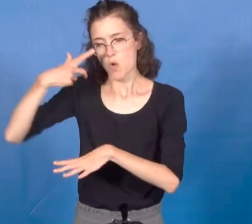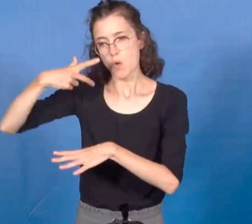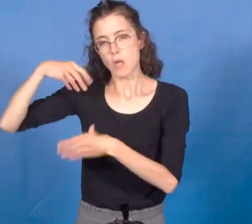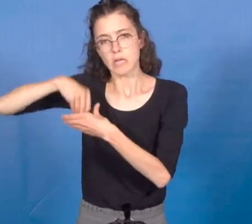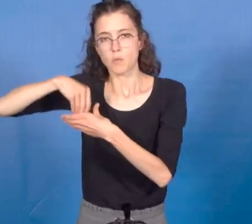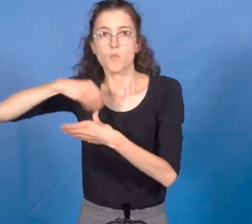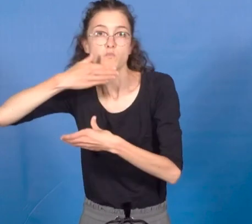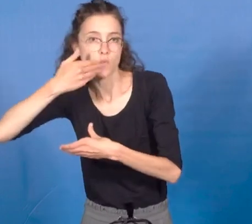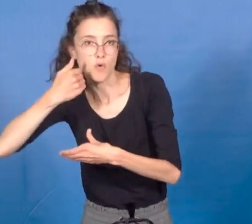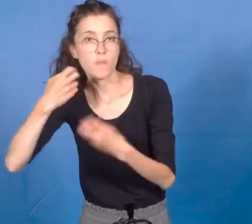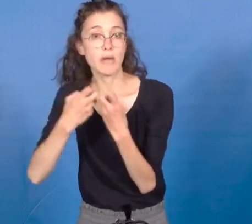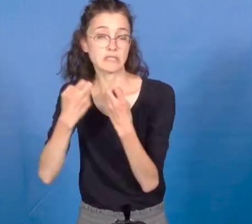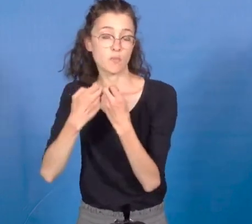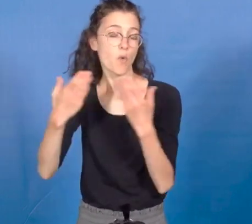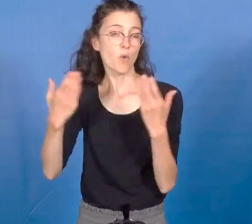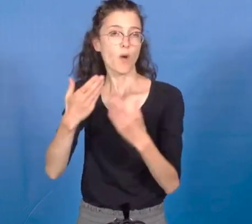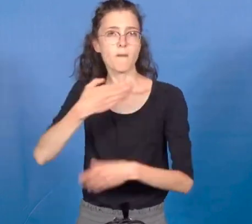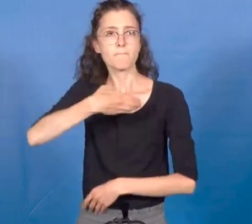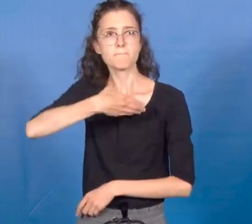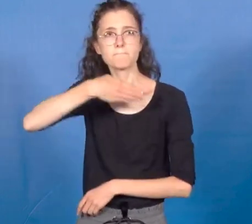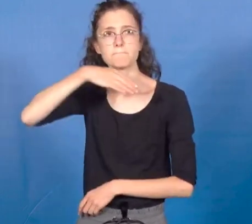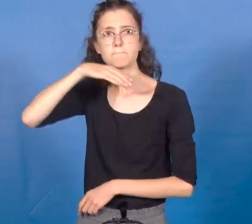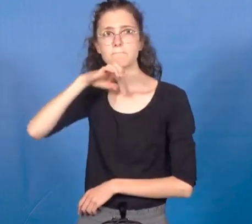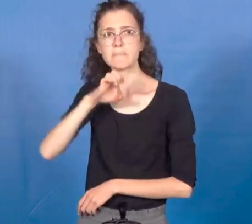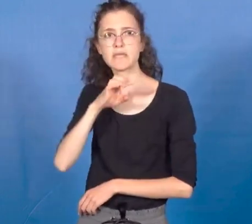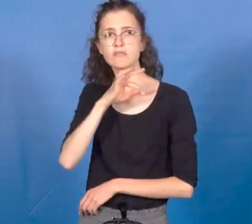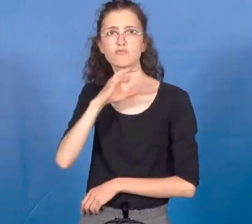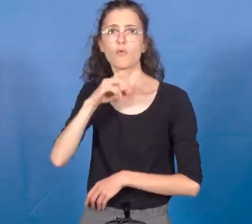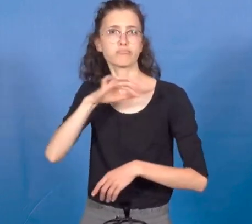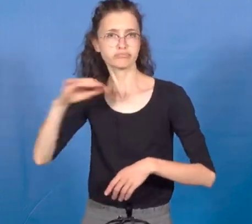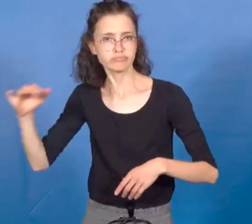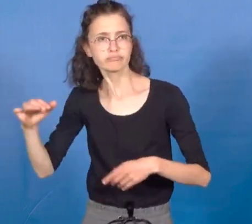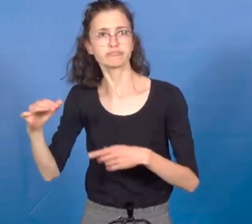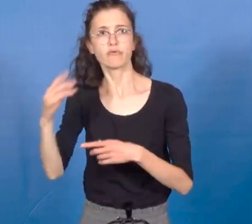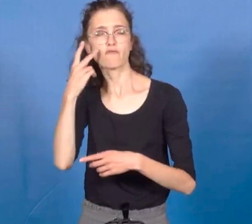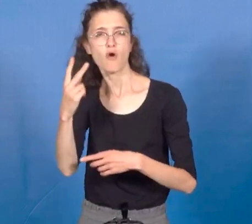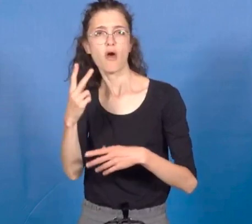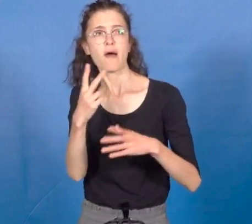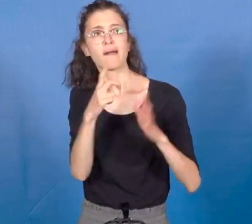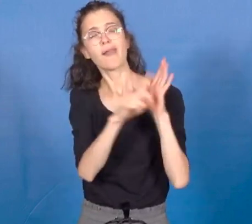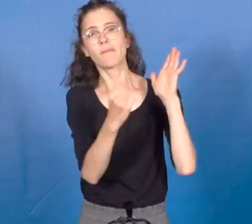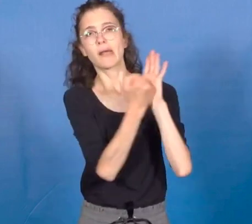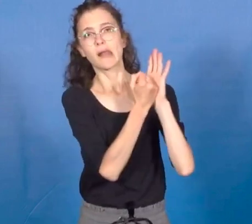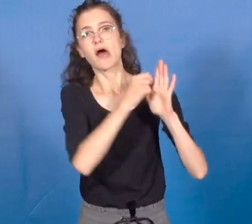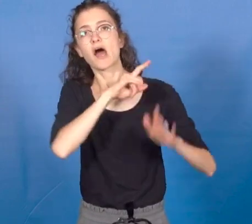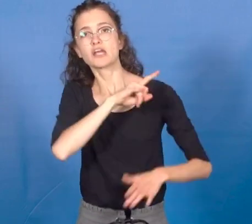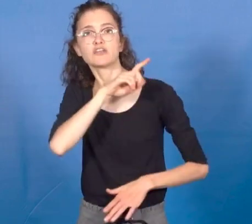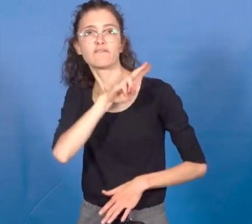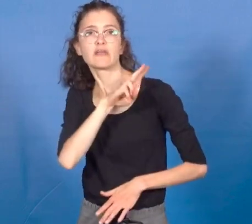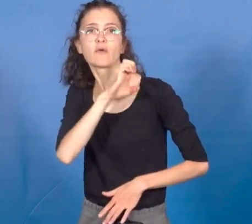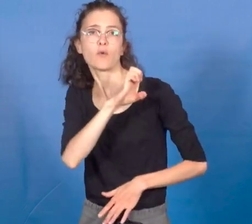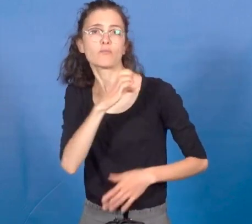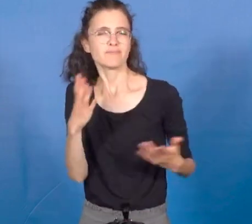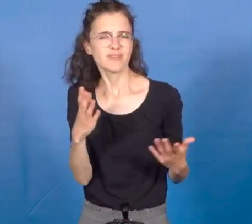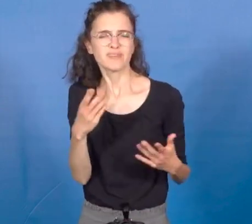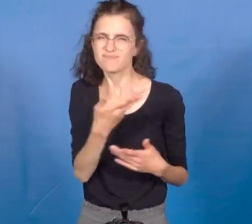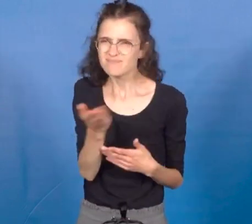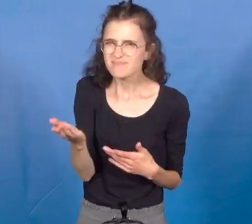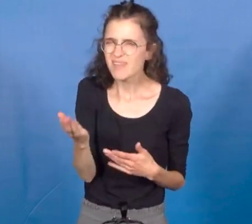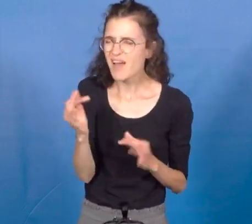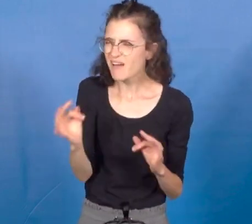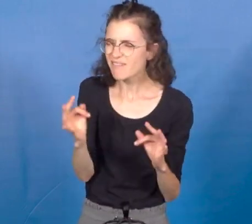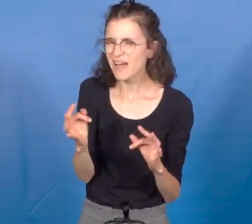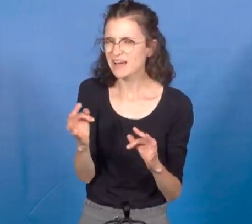est autorisé dans le label HVE. Qu'avez-vous à dire, Madame Garnier, sur cette dégradation et ces atteintes